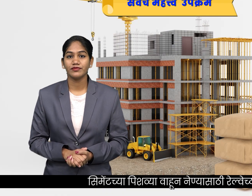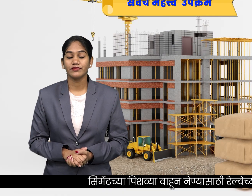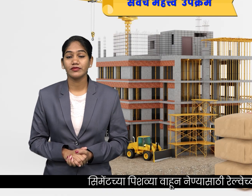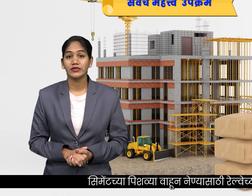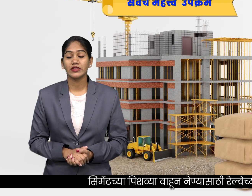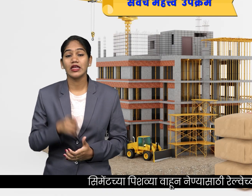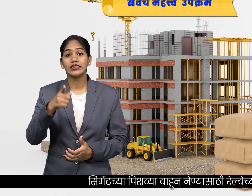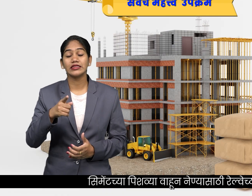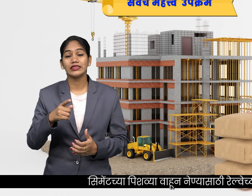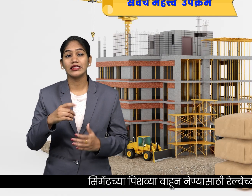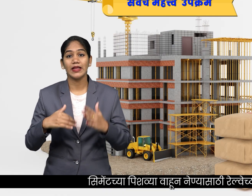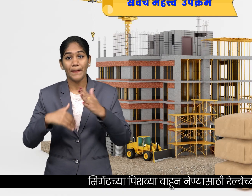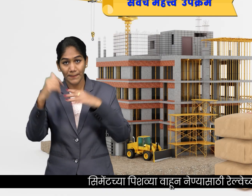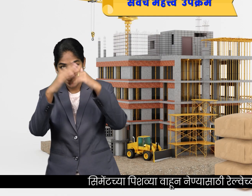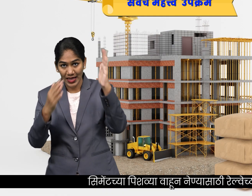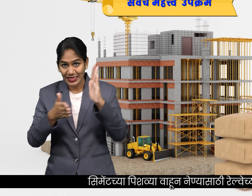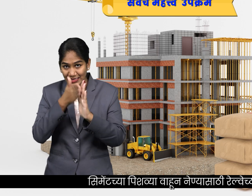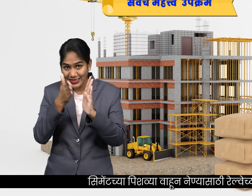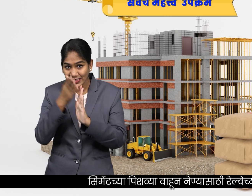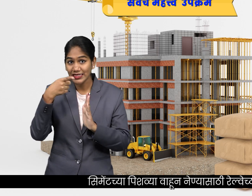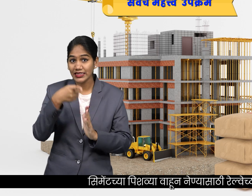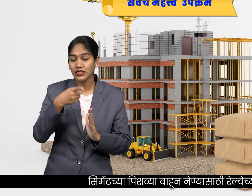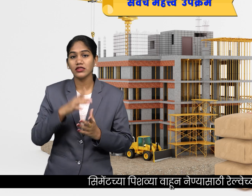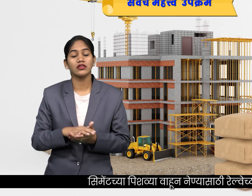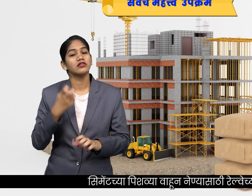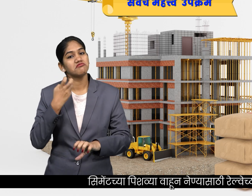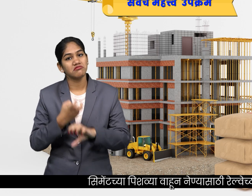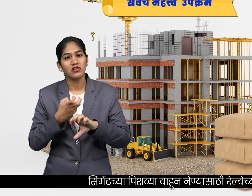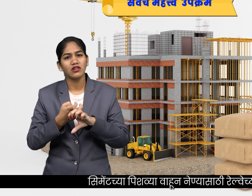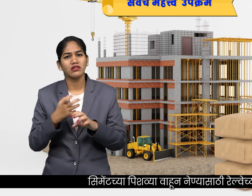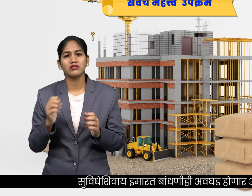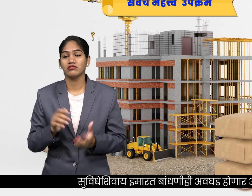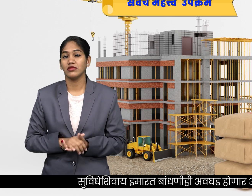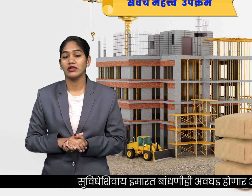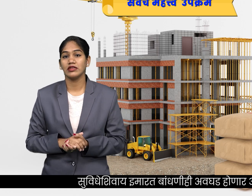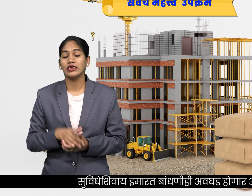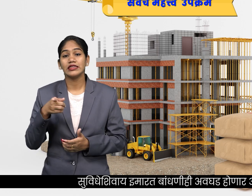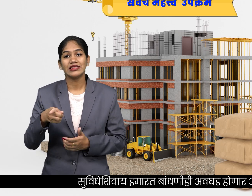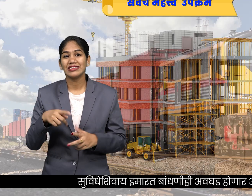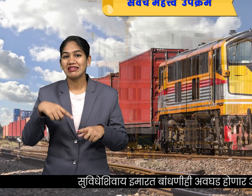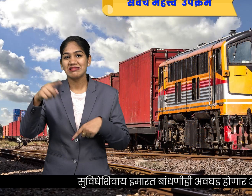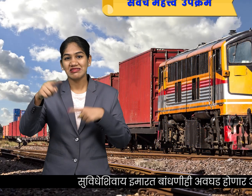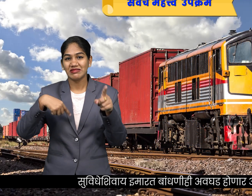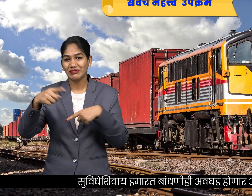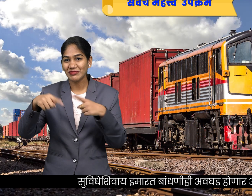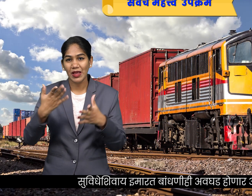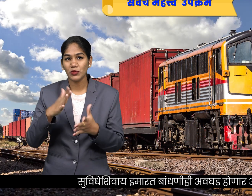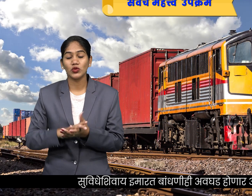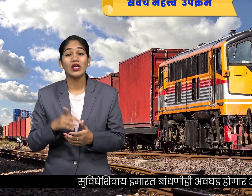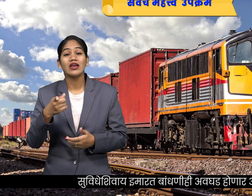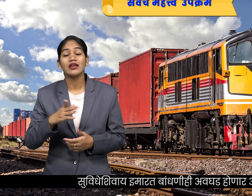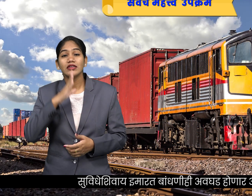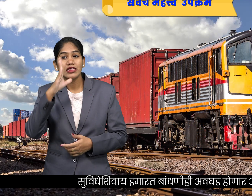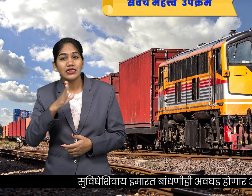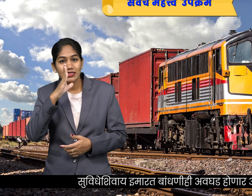सिमेंटच्या पिशव्या वाहून नेण्यासाठी रेल्वेच्या सुविधेशिवाय इमारत बांधणंही